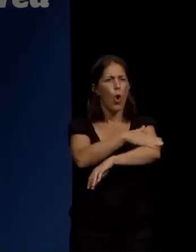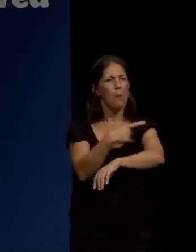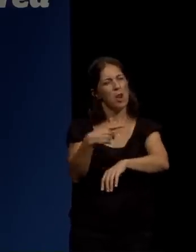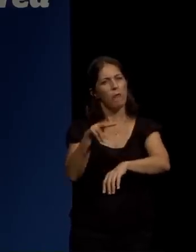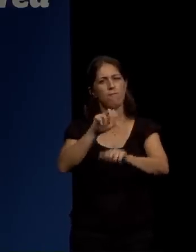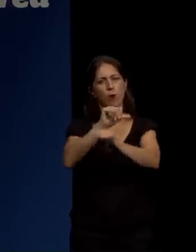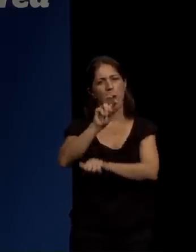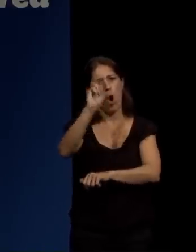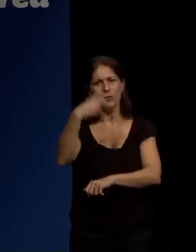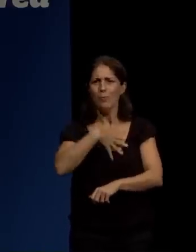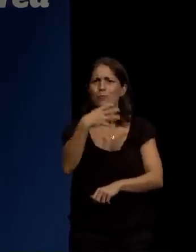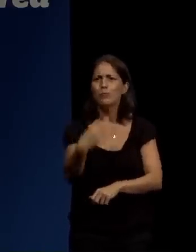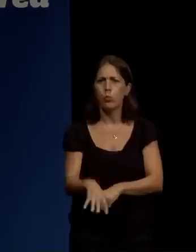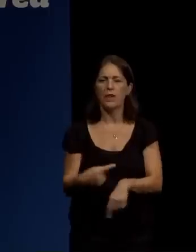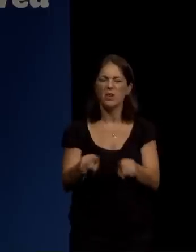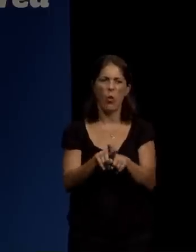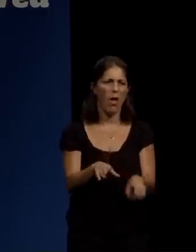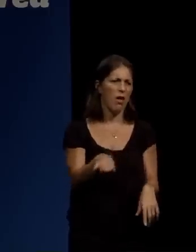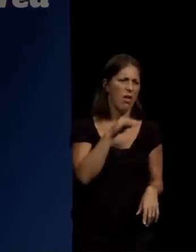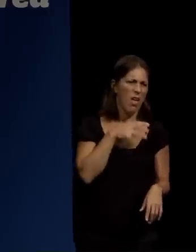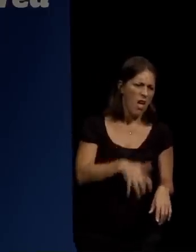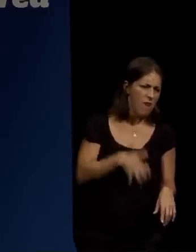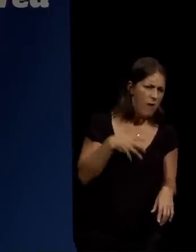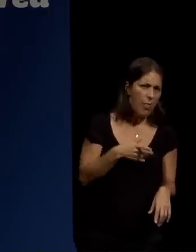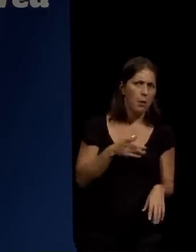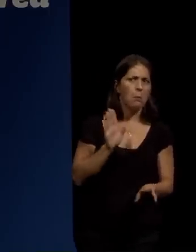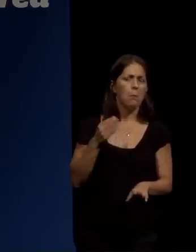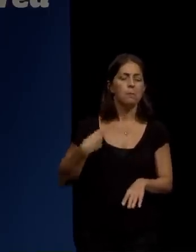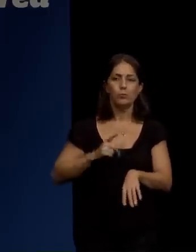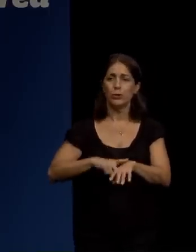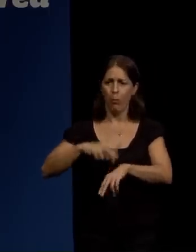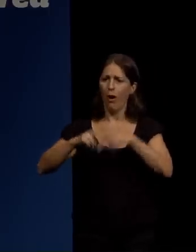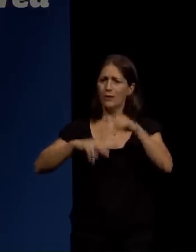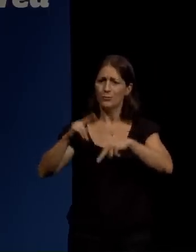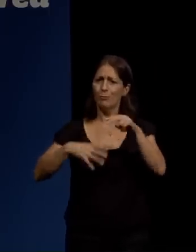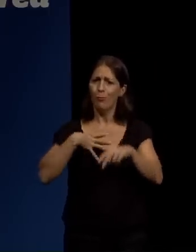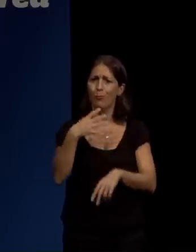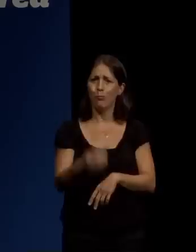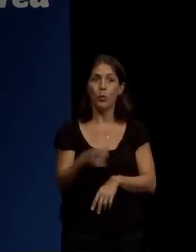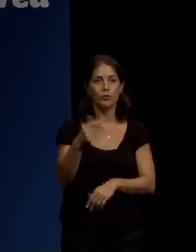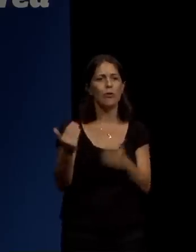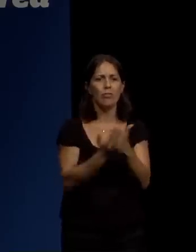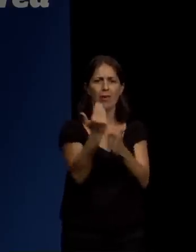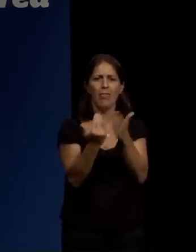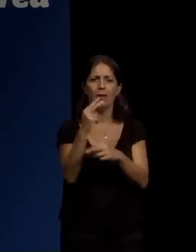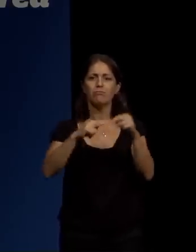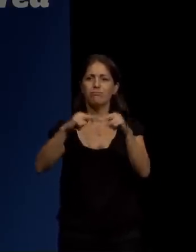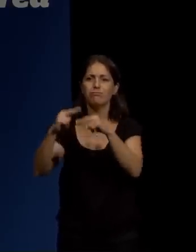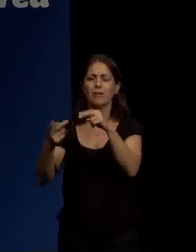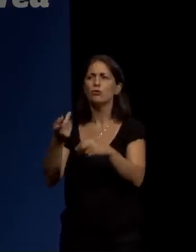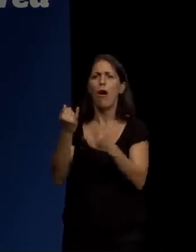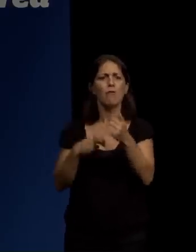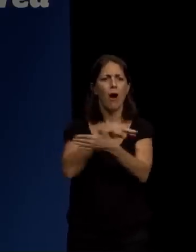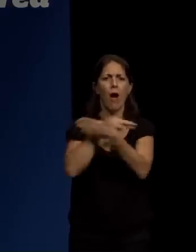era posible non solamente enfadarse, sino construir. E está desconstruindo no día a día un exemplo que queremos que seña para